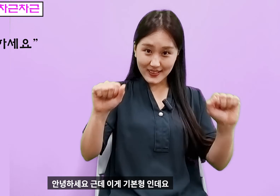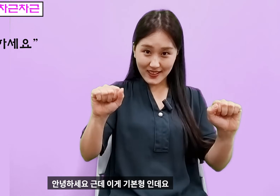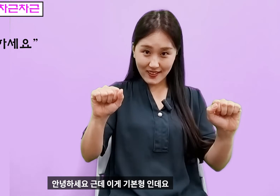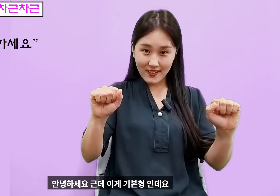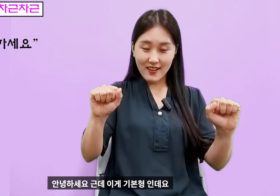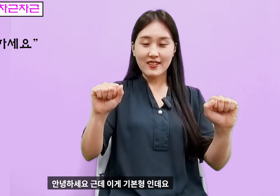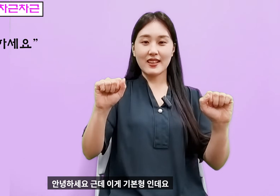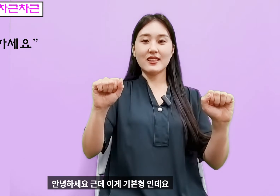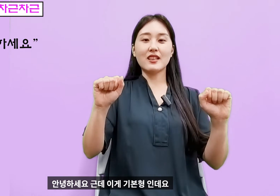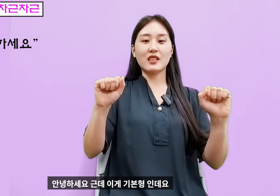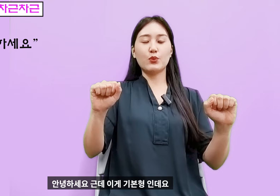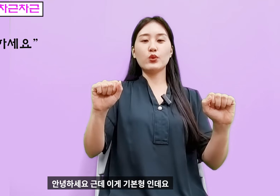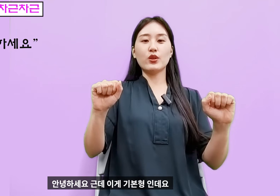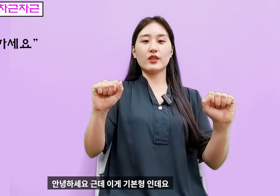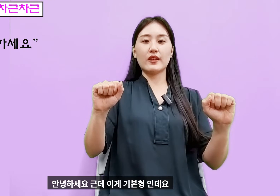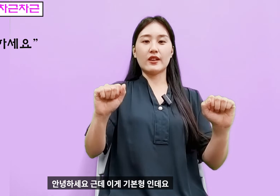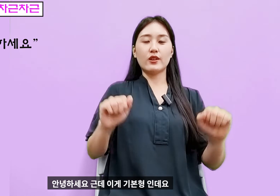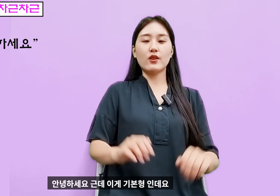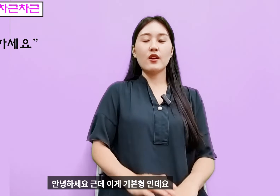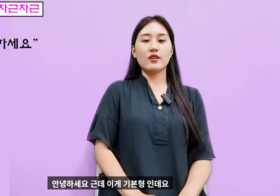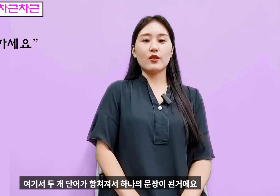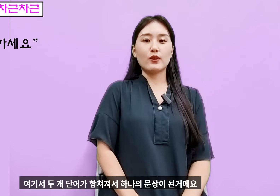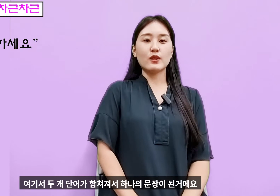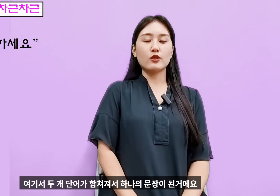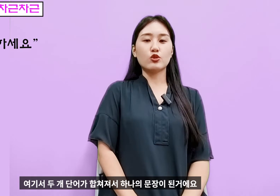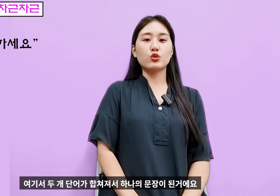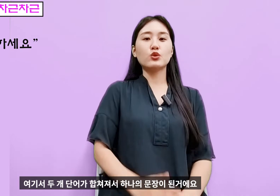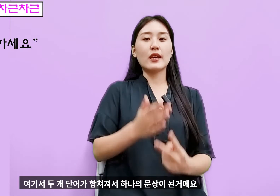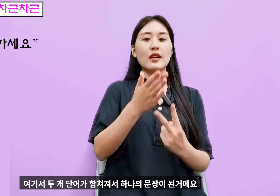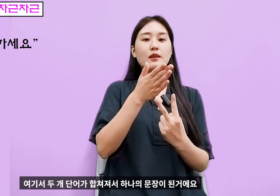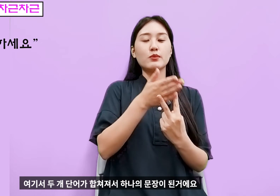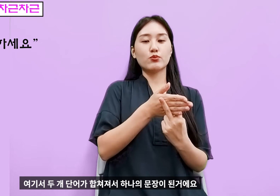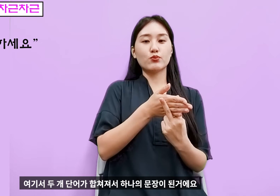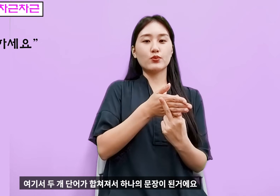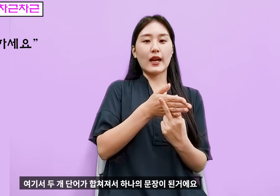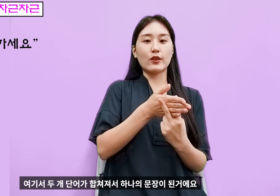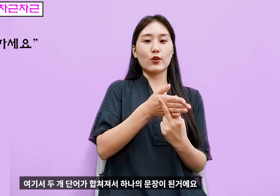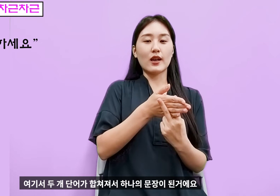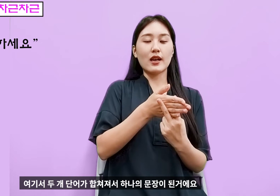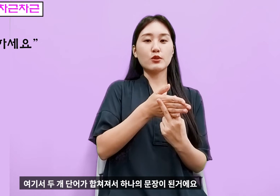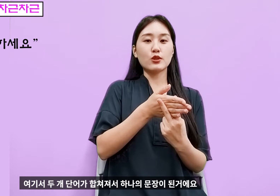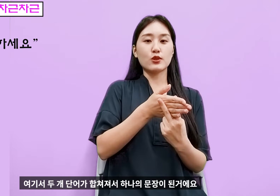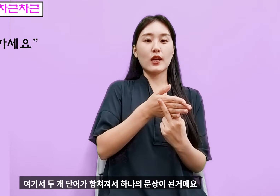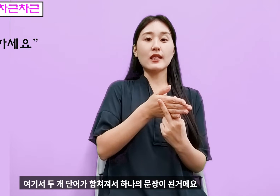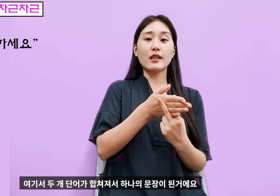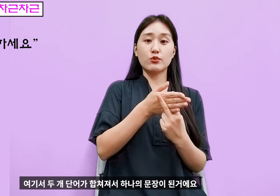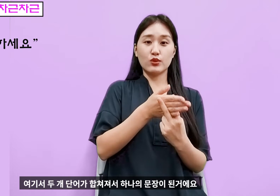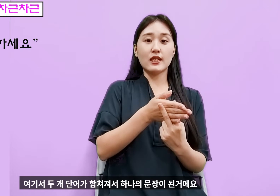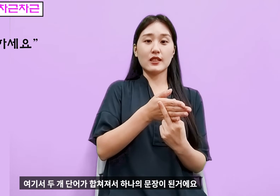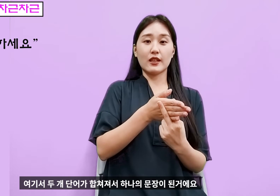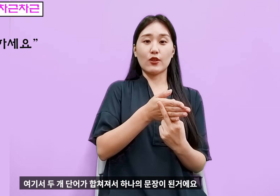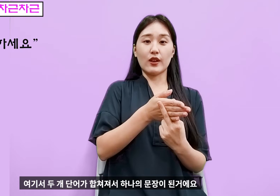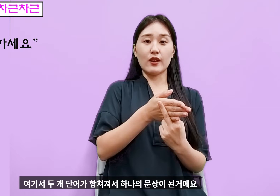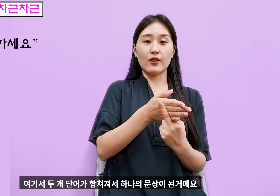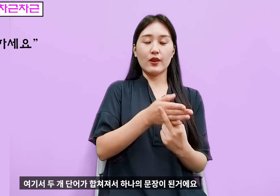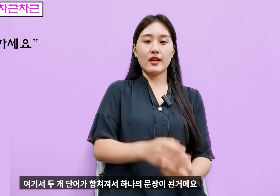안녕하세요. 네, 이게 기본형인데요. 여기서 두 개의 단어가 합쳐져서 하나의 문장이 된 거예요.